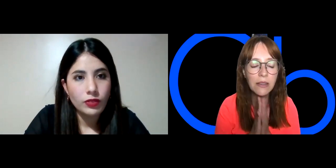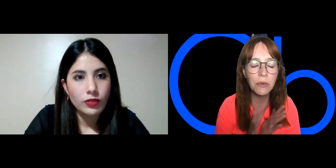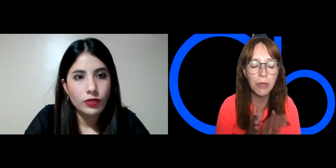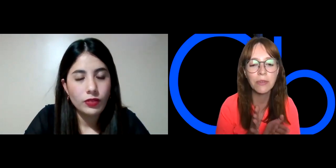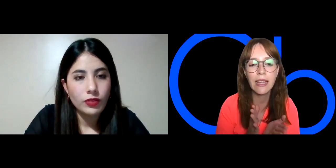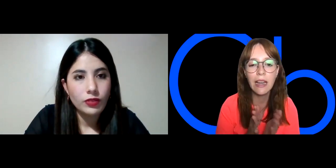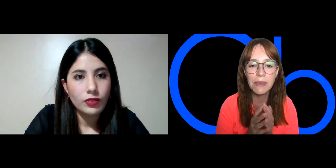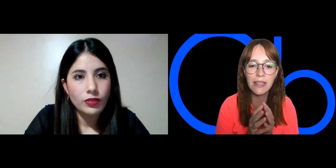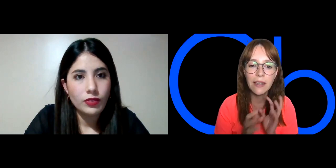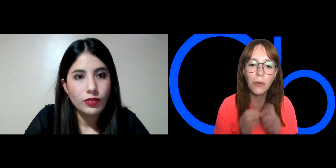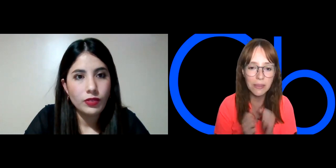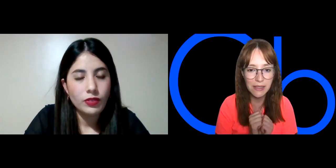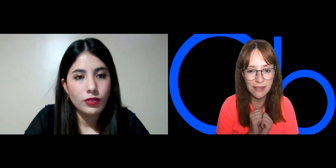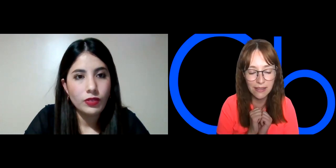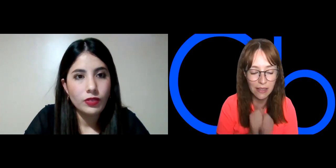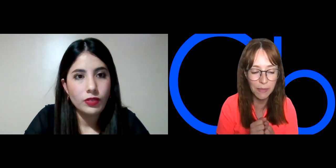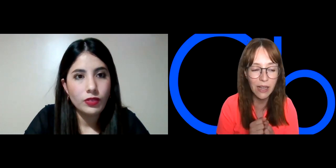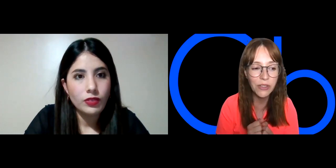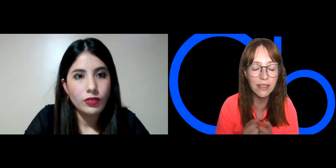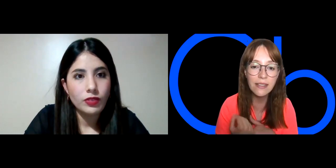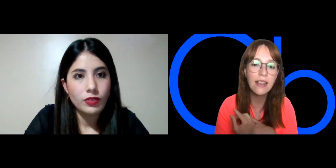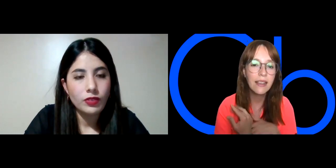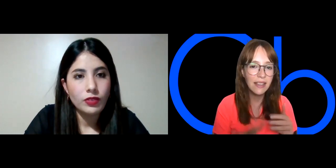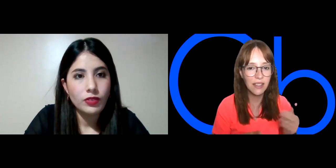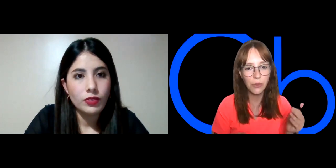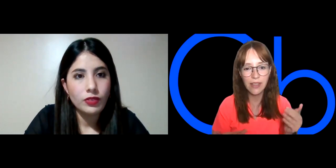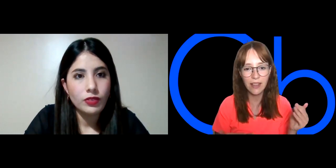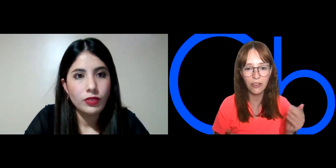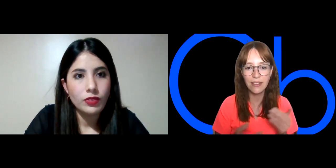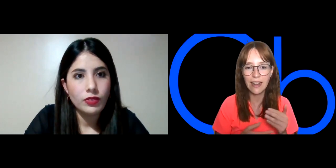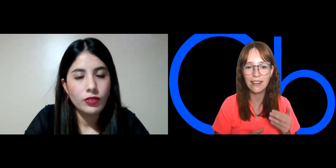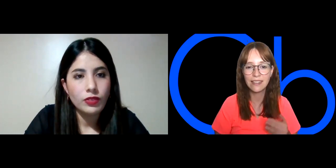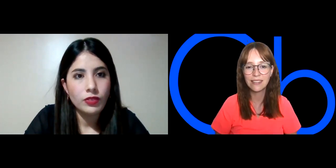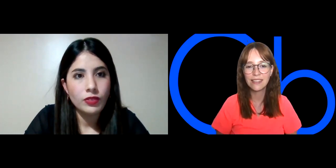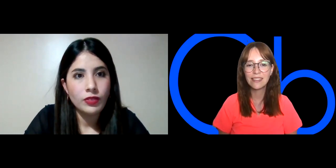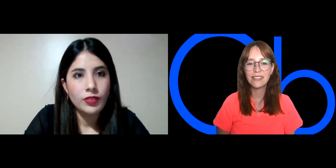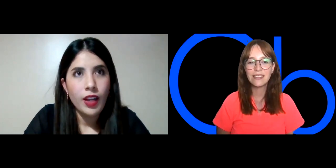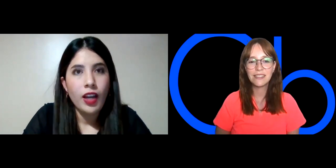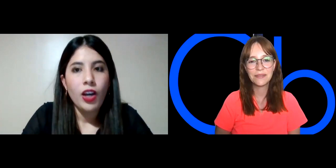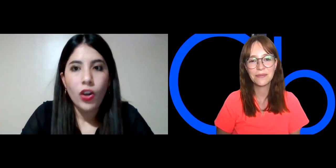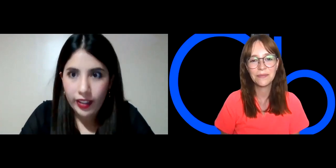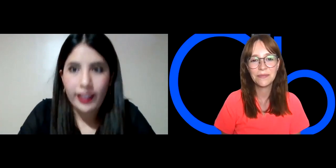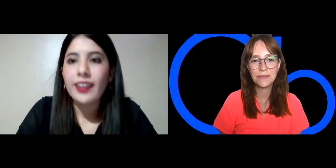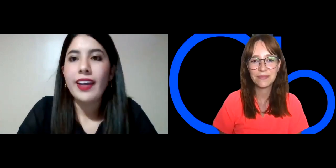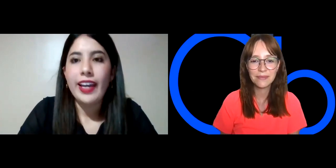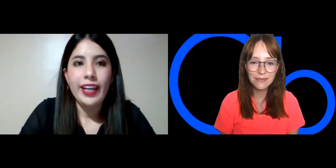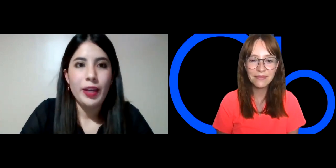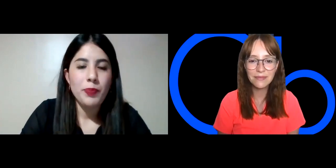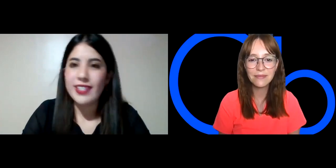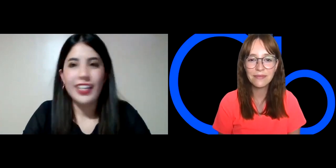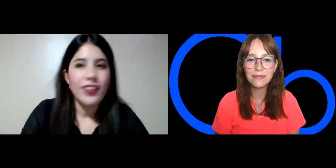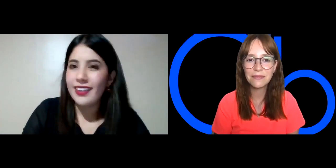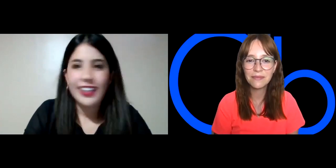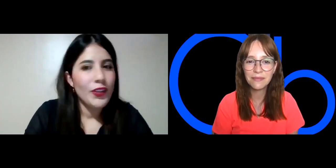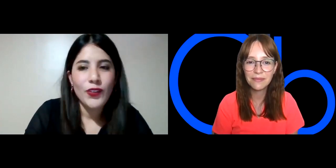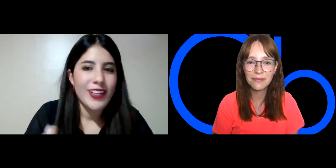señas cómo preguntarle al paciente cuántas veces te cepilla los dientes y si usa hilo dental. Ok, pues